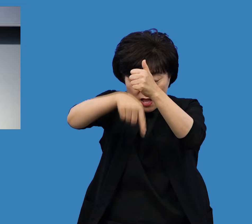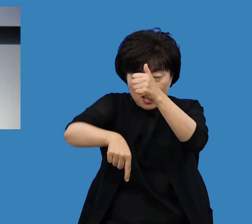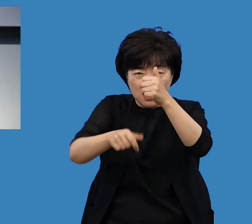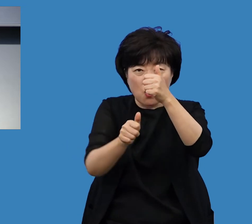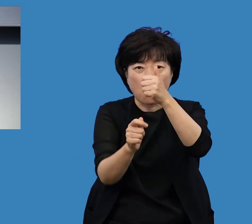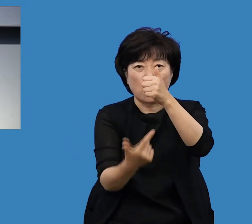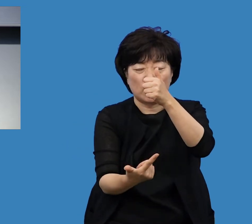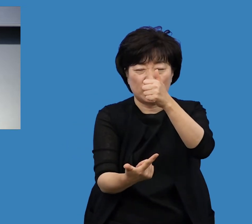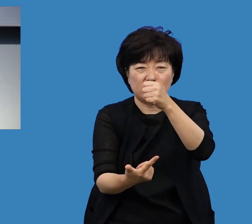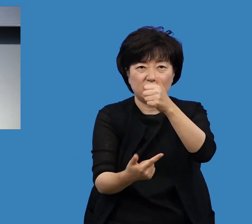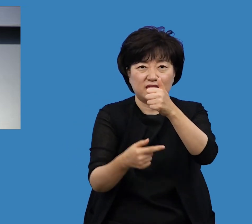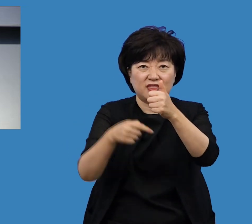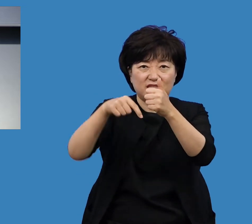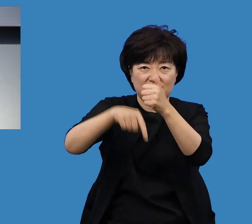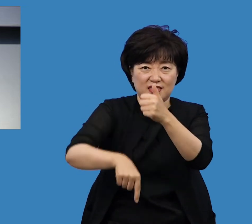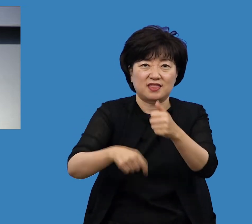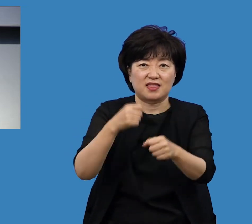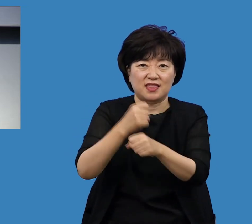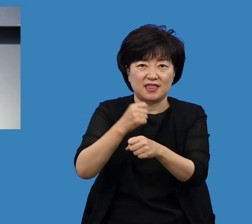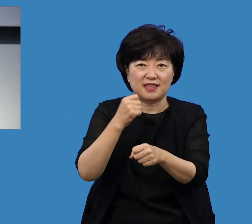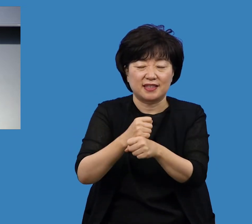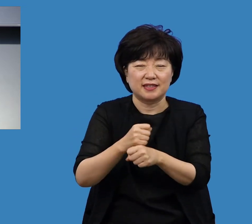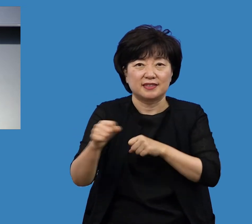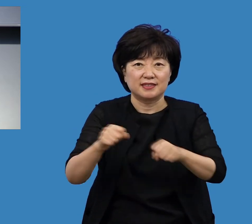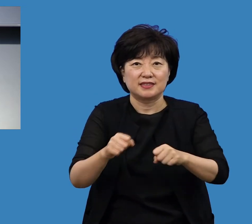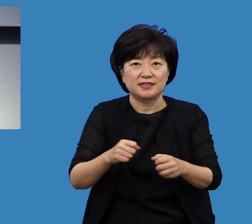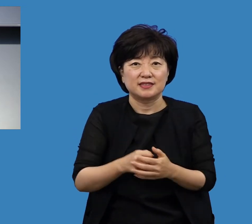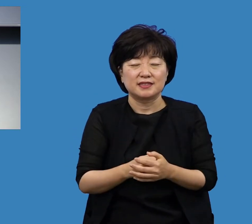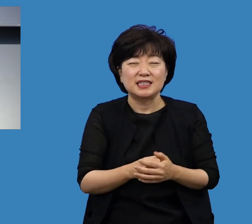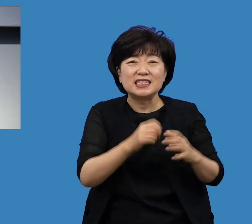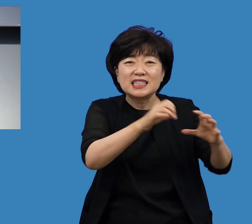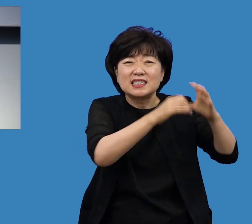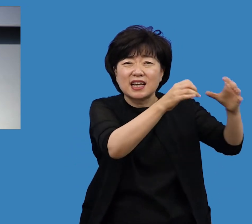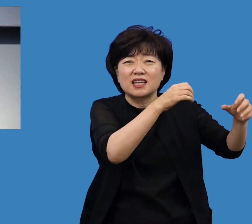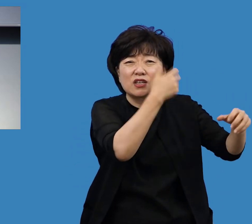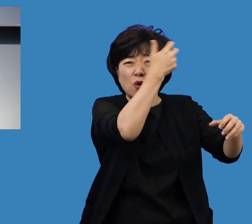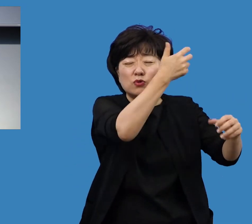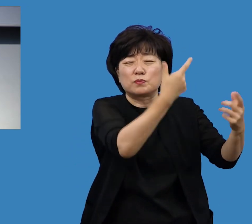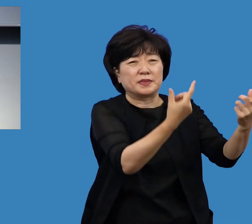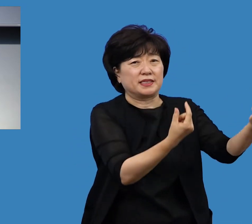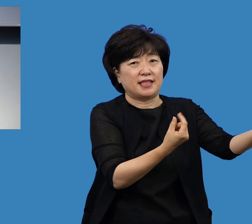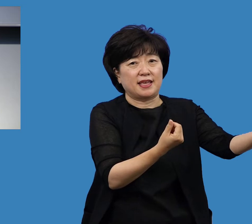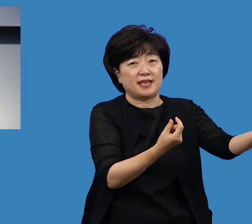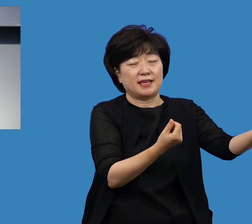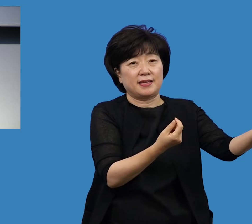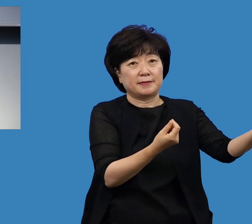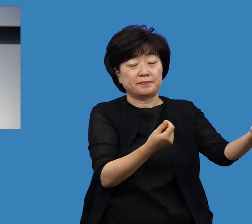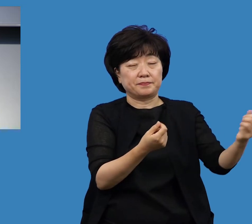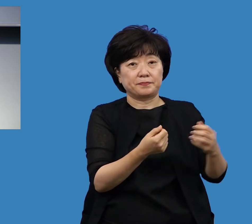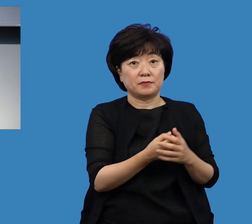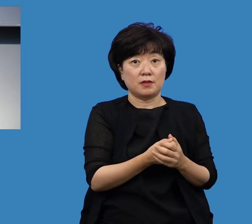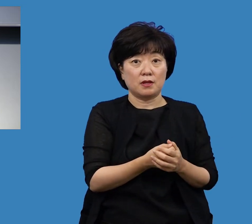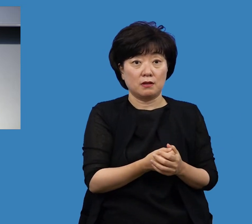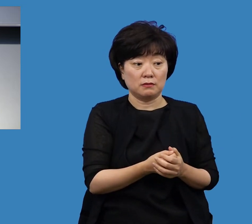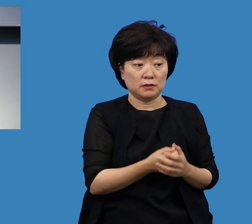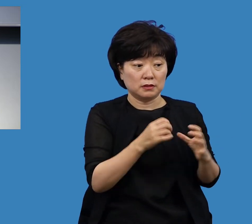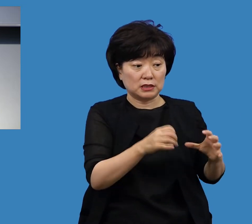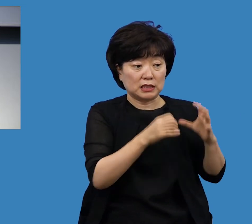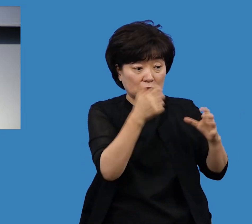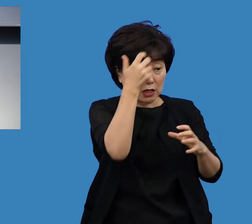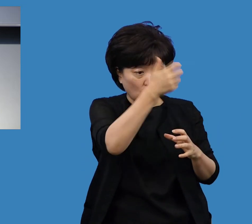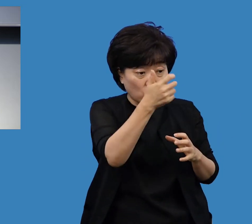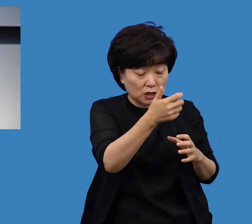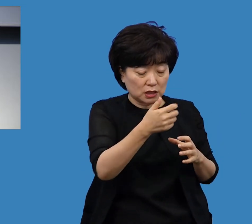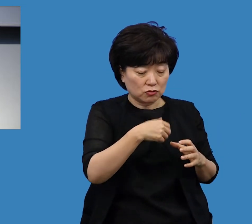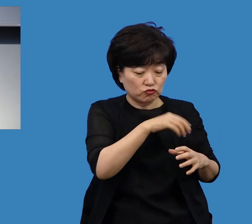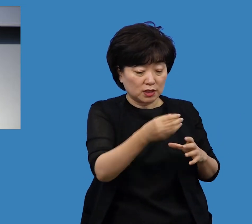똑같아요. 세상의 영도 비슷하게 흉내를 냅니다. 세상의 영이 우리 안에 들어오면 영이기 때문에 뭐 똑같은 어떤 갈망을 일으킵니다. 뭐